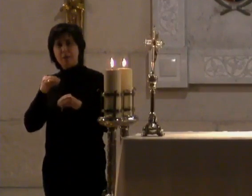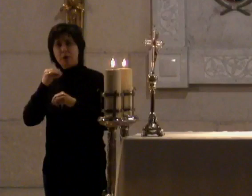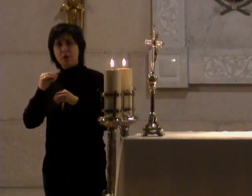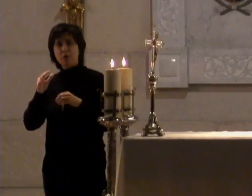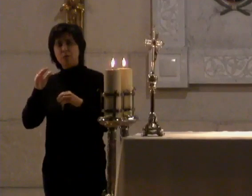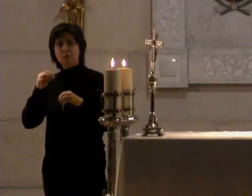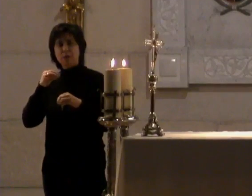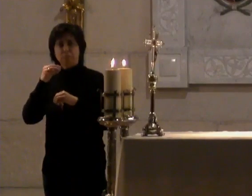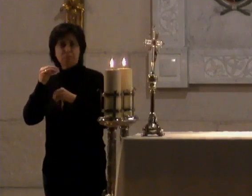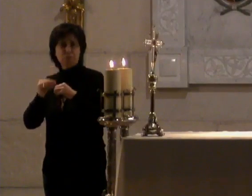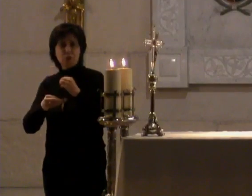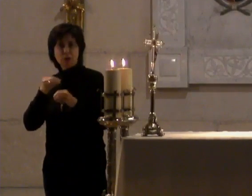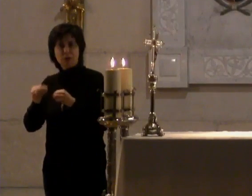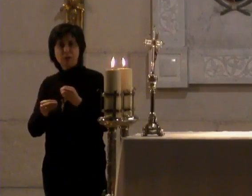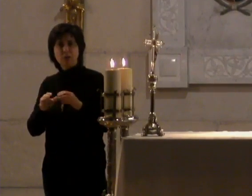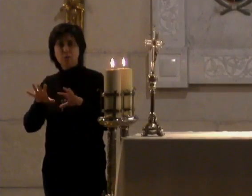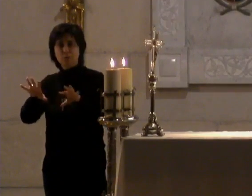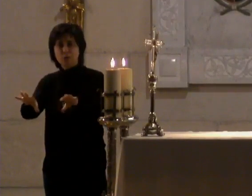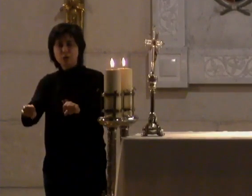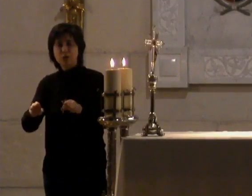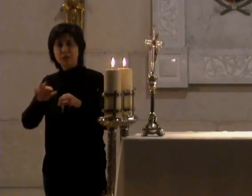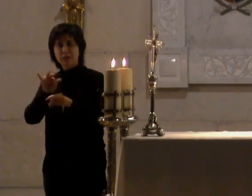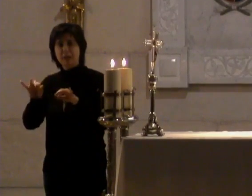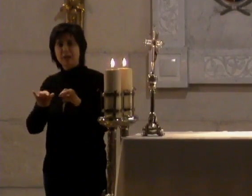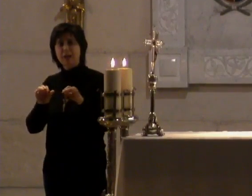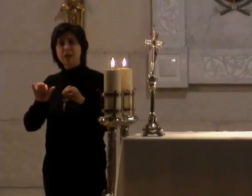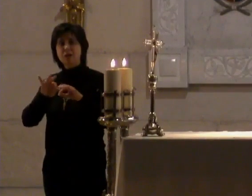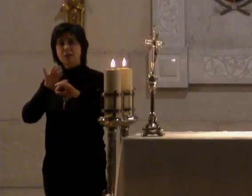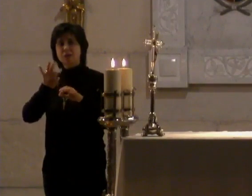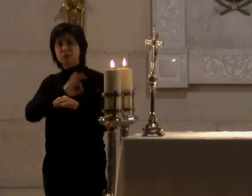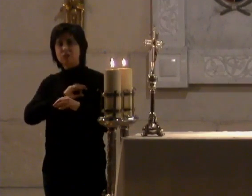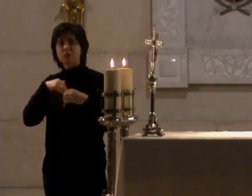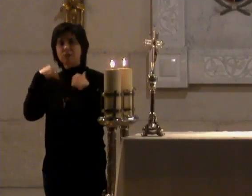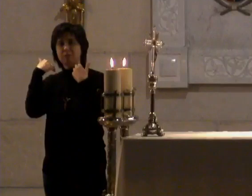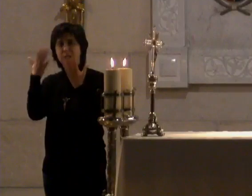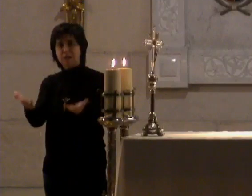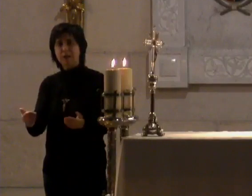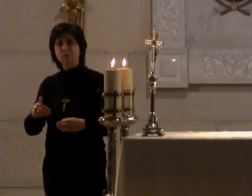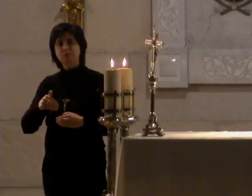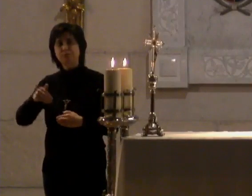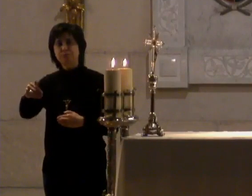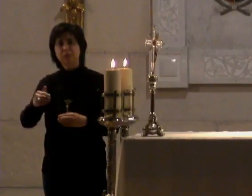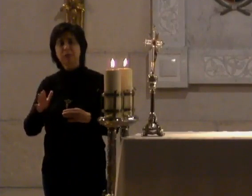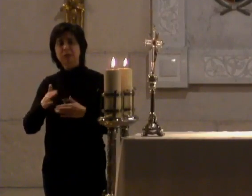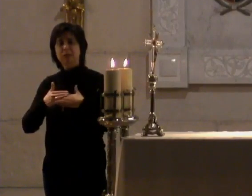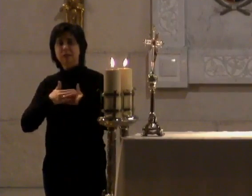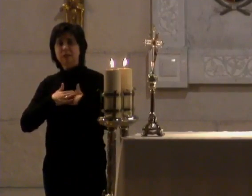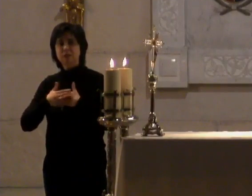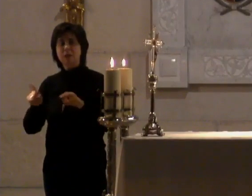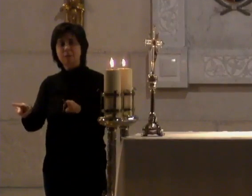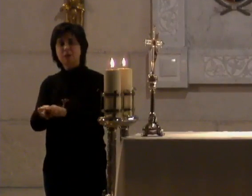logréis tener y tomar posesión de la tierra que el Señor os va a dar. Queridos